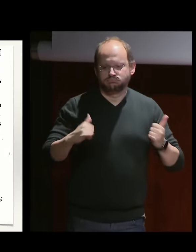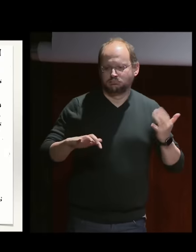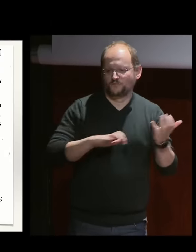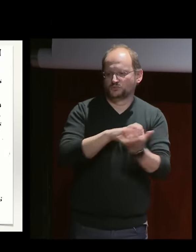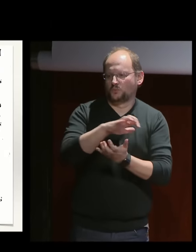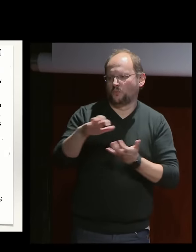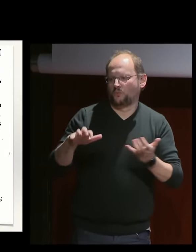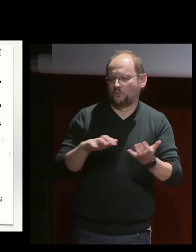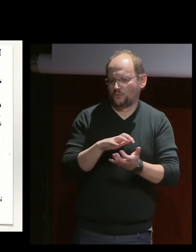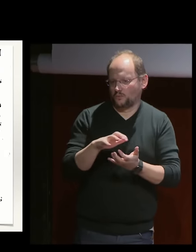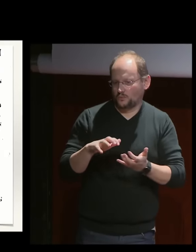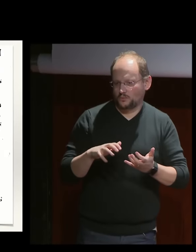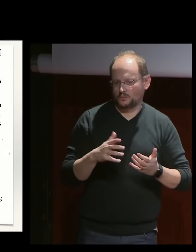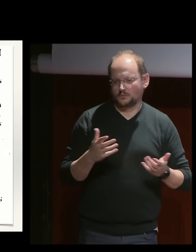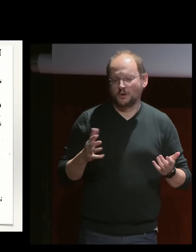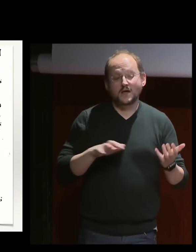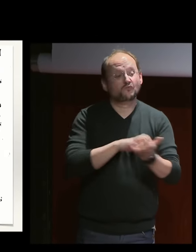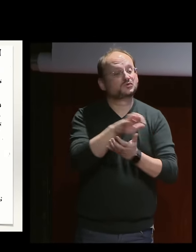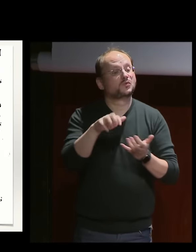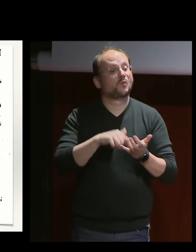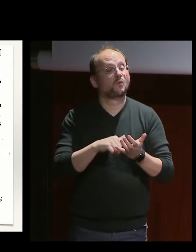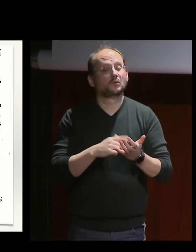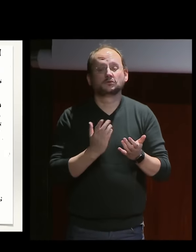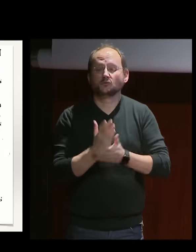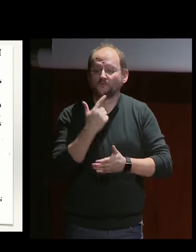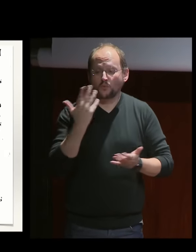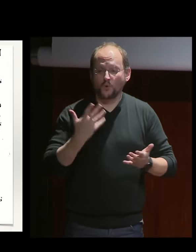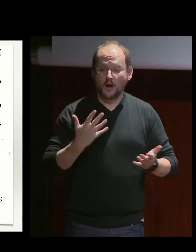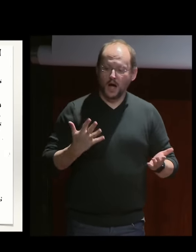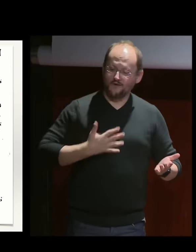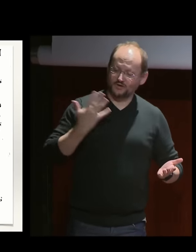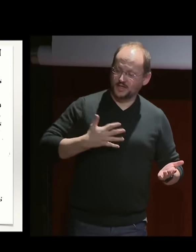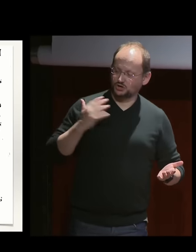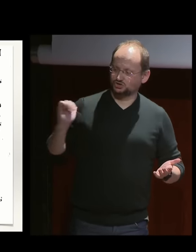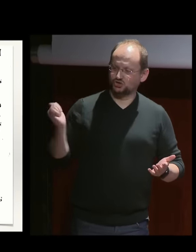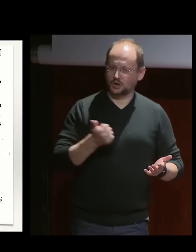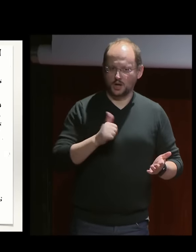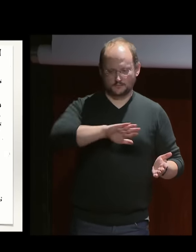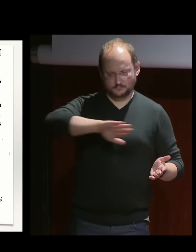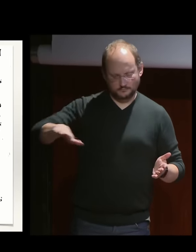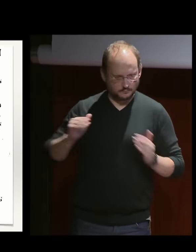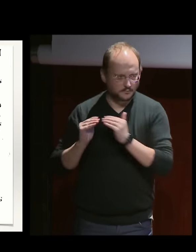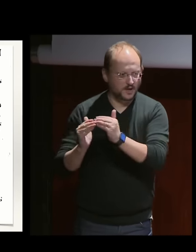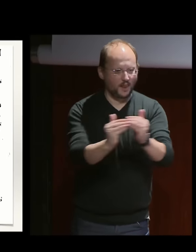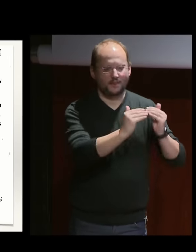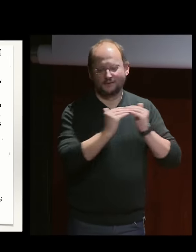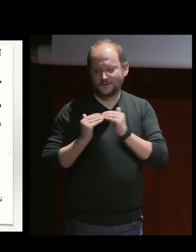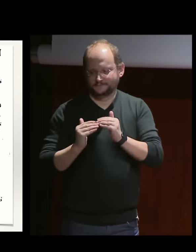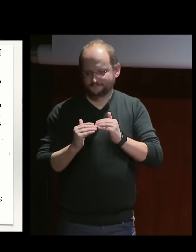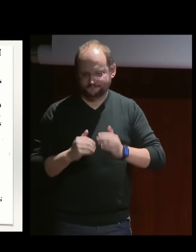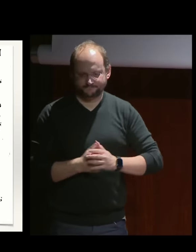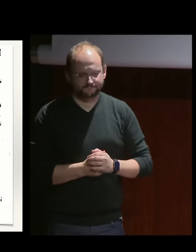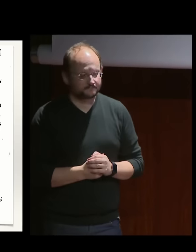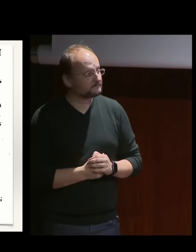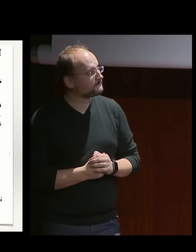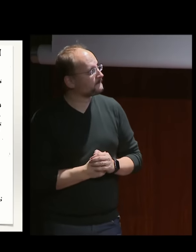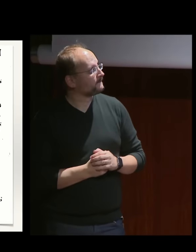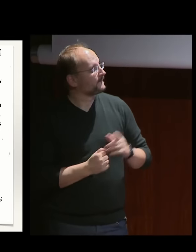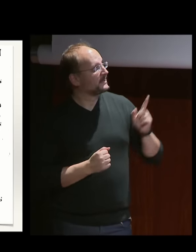sur l'avenir, ce qui pourrait se passer au niveau politique, après le sens de la révolution, ce que peuvent en tirer